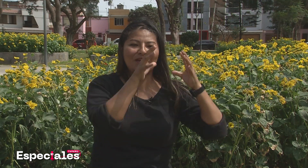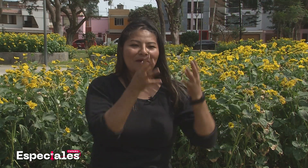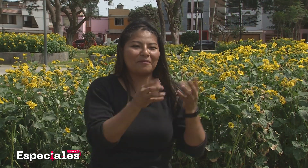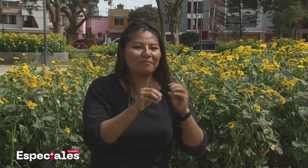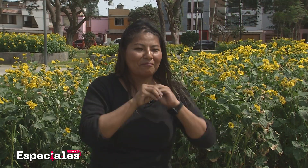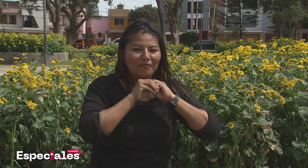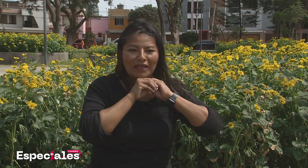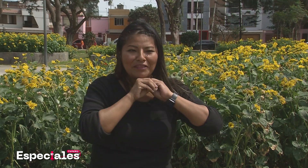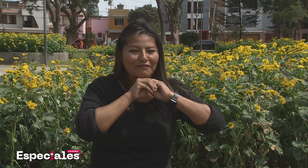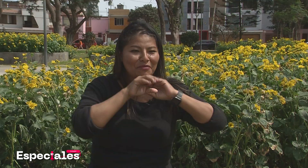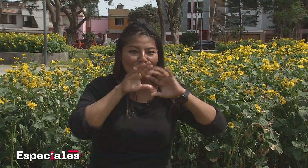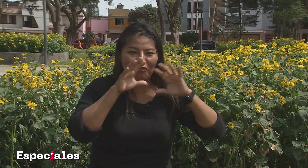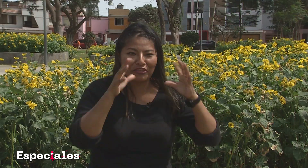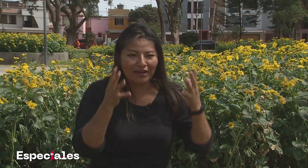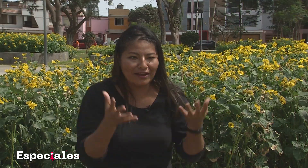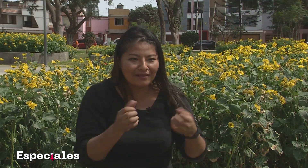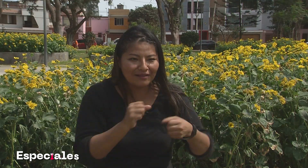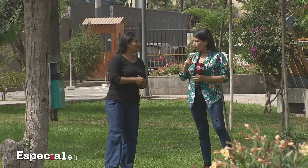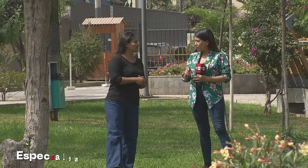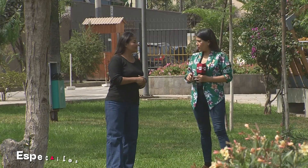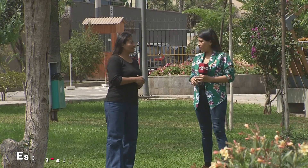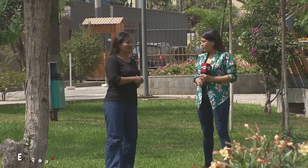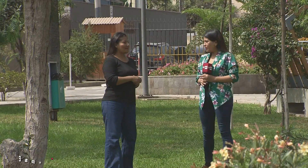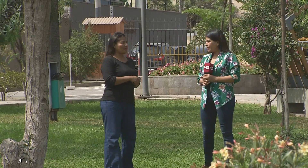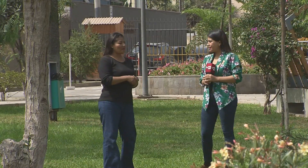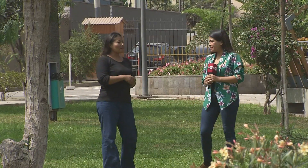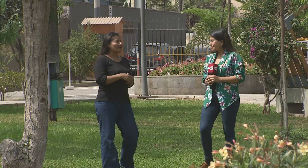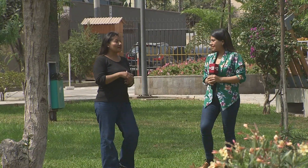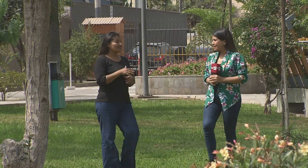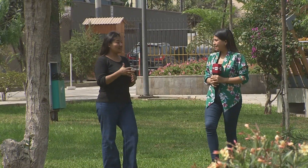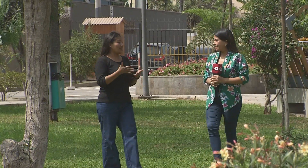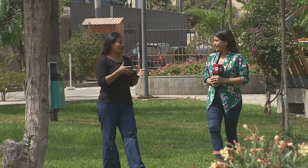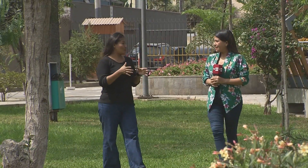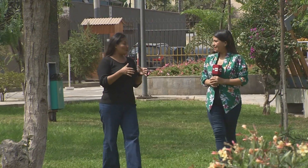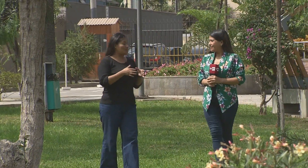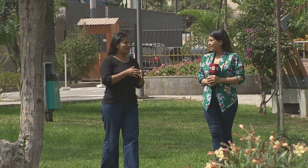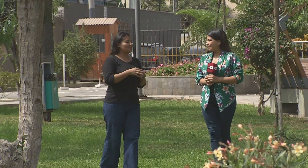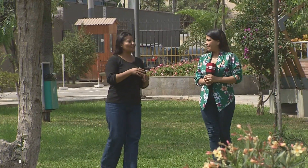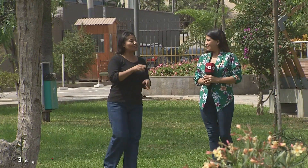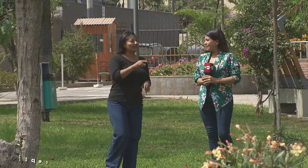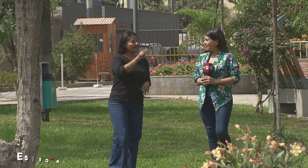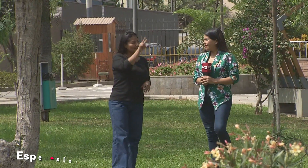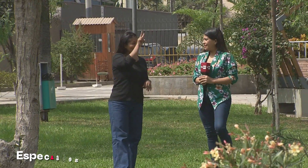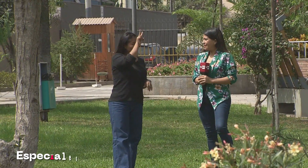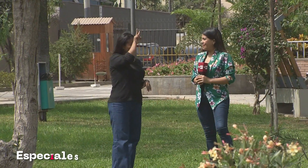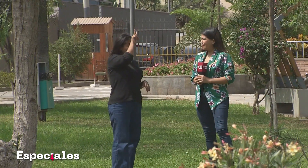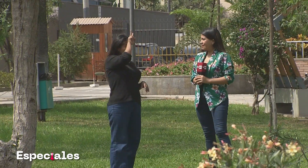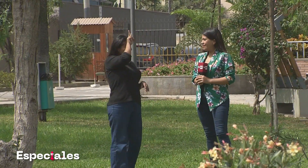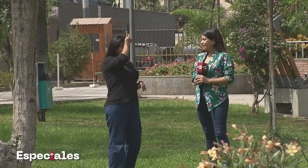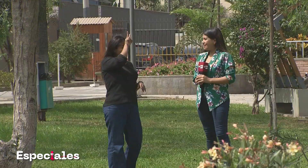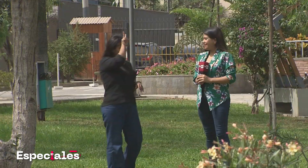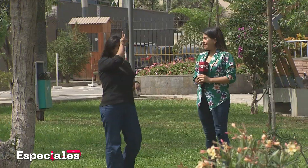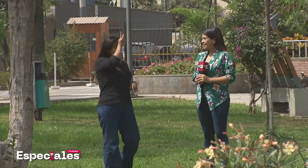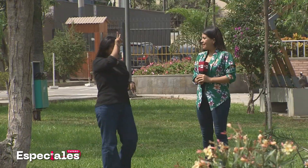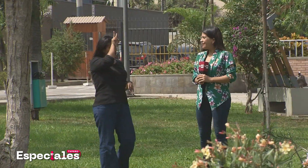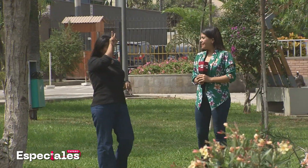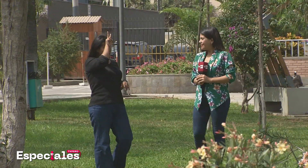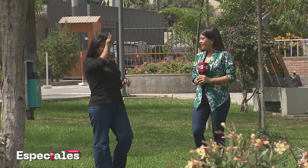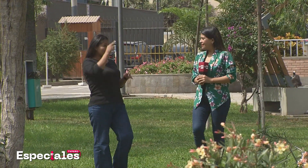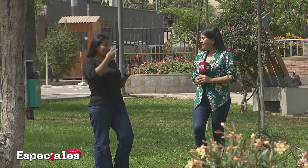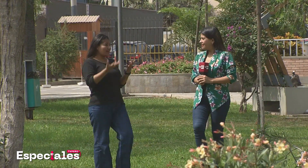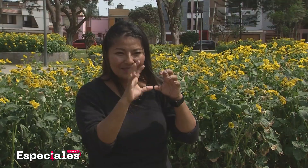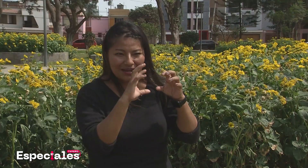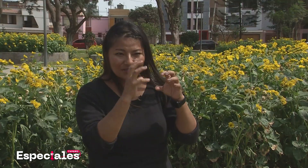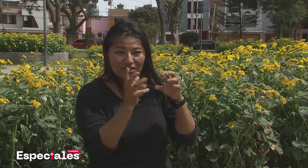mundialmente conocidas, como lo fue en la pandemia el coronavirus o el nombre de Perú, que es 2 plumas en la